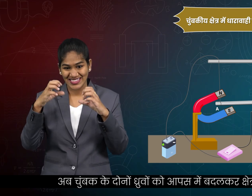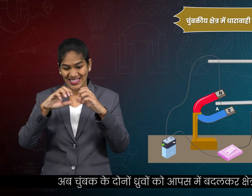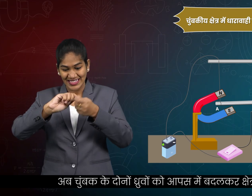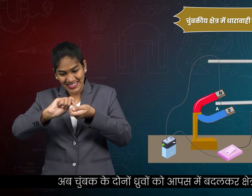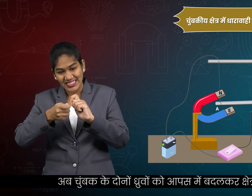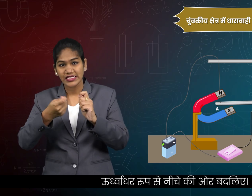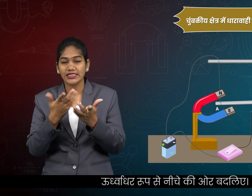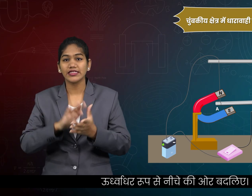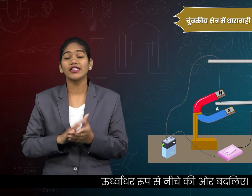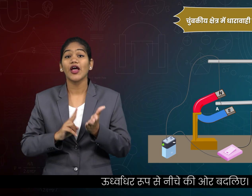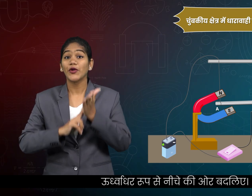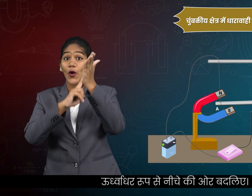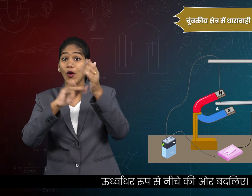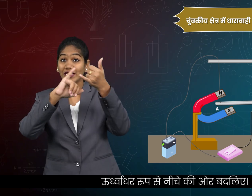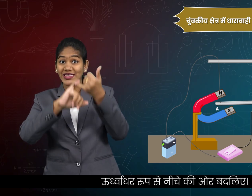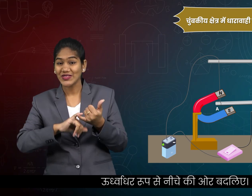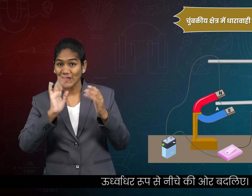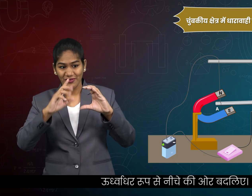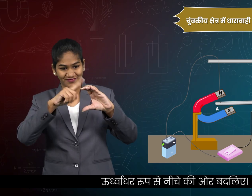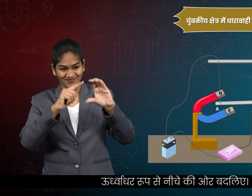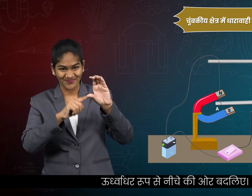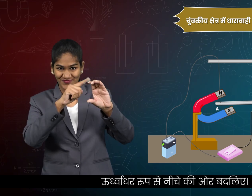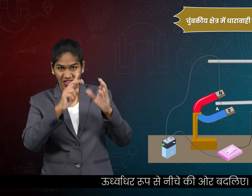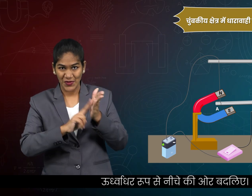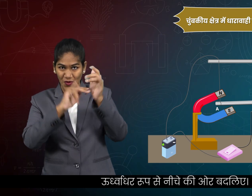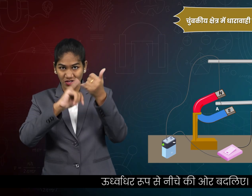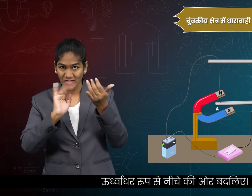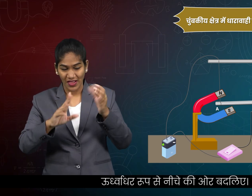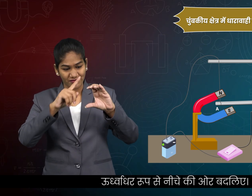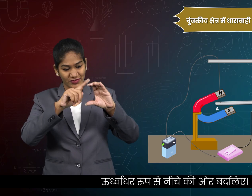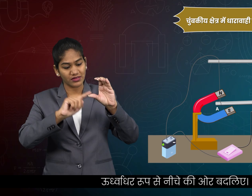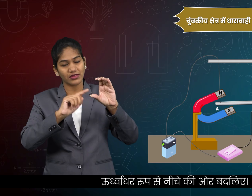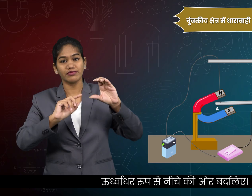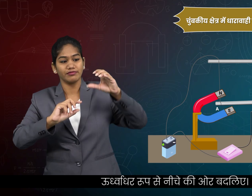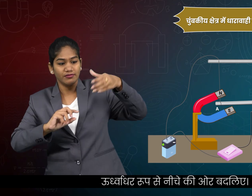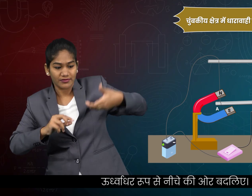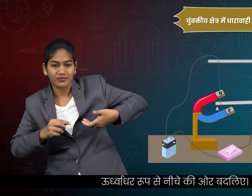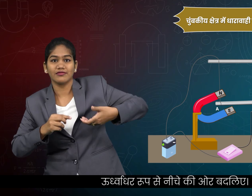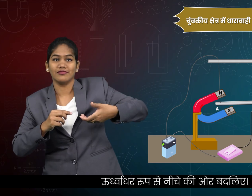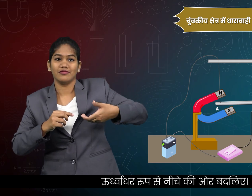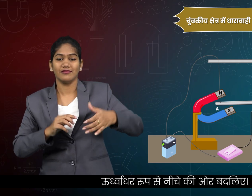दिशा ऊर्ध्वाधर रूप से नीचे की ओर बदलिए।